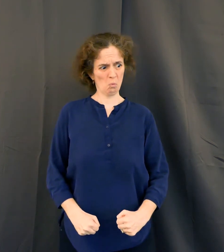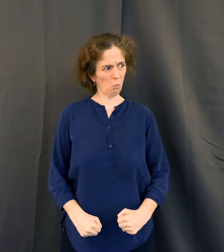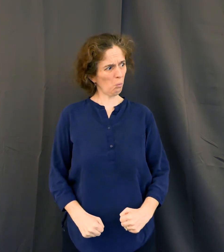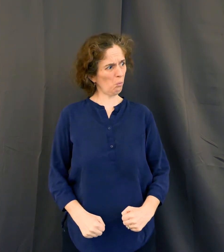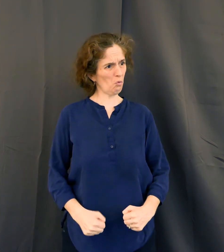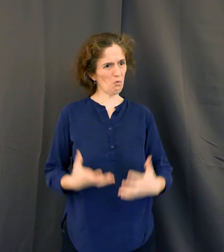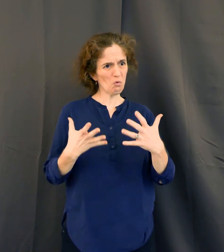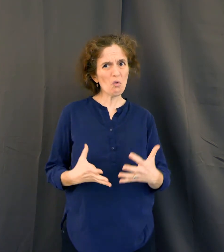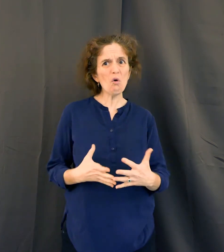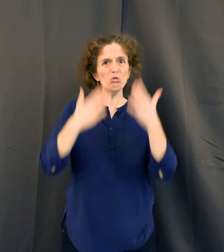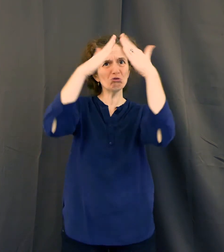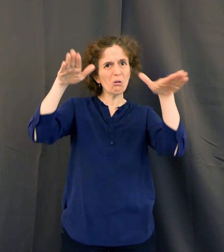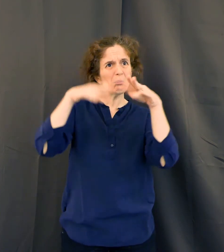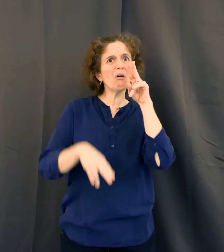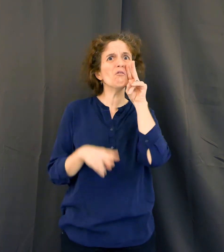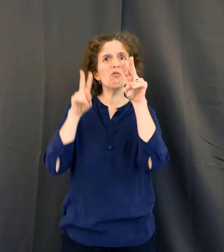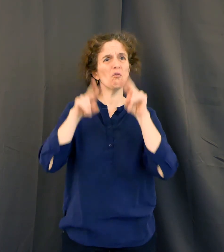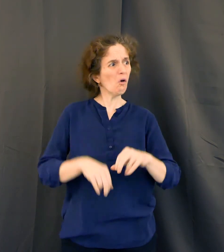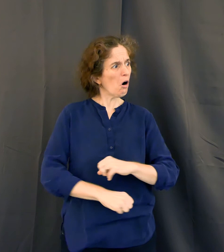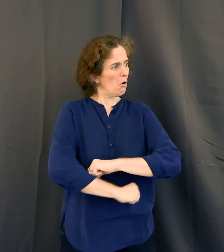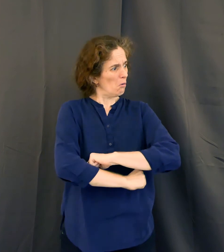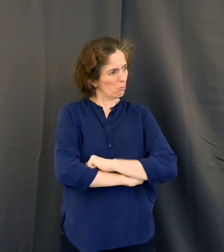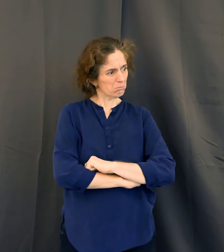Oh, mais on veut voir le sapin, nous.